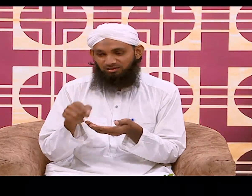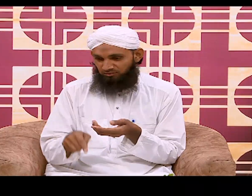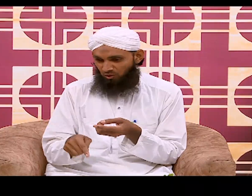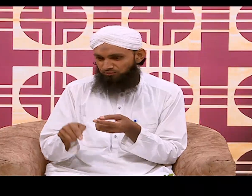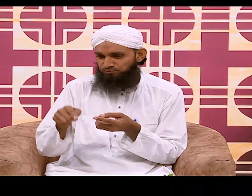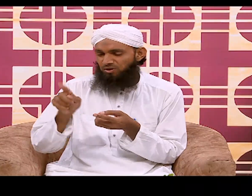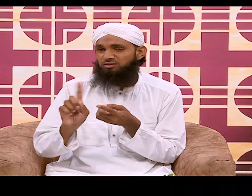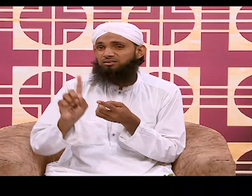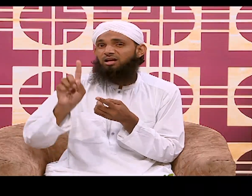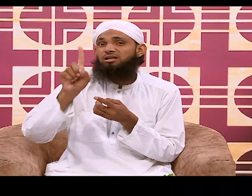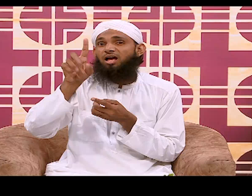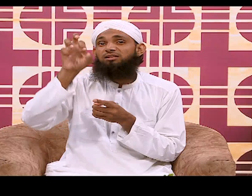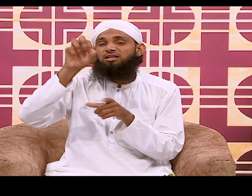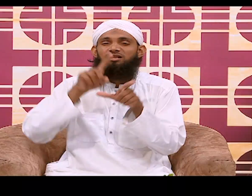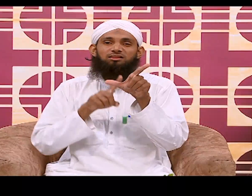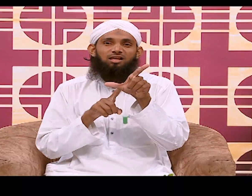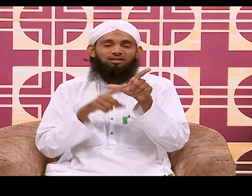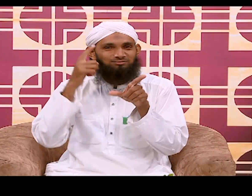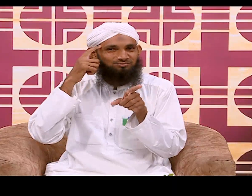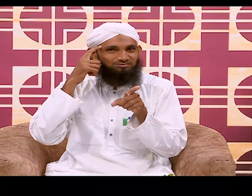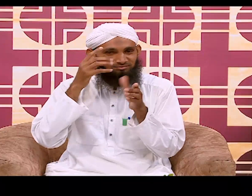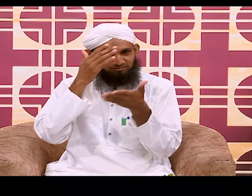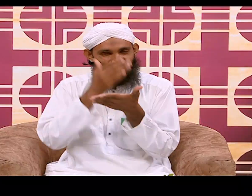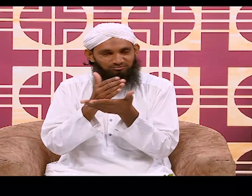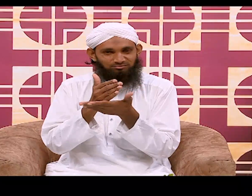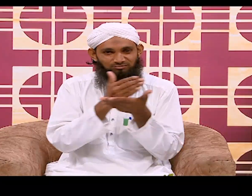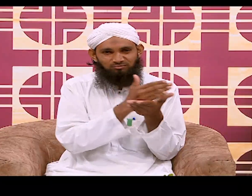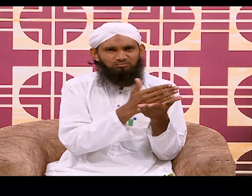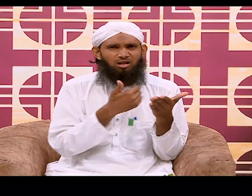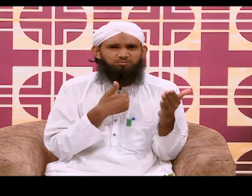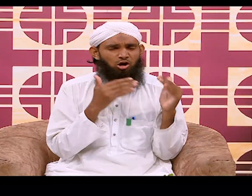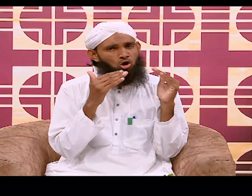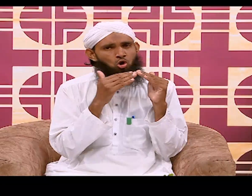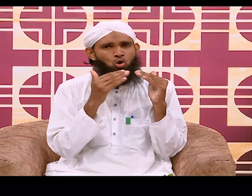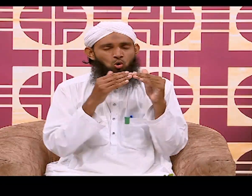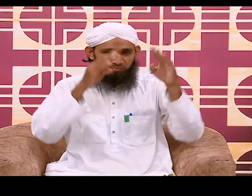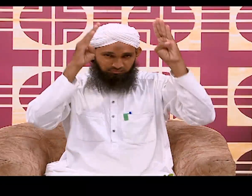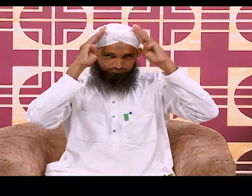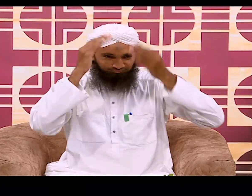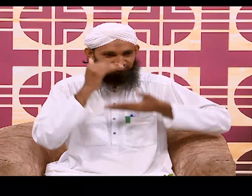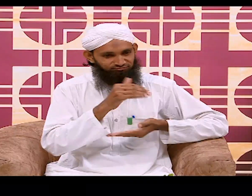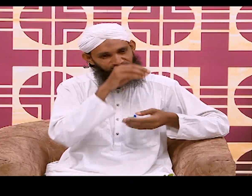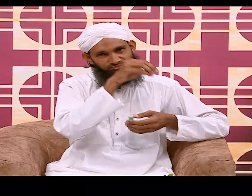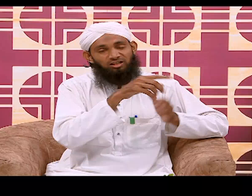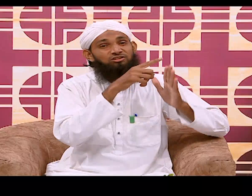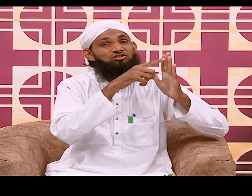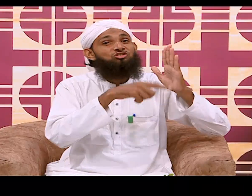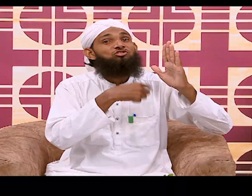کر 18 سال تک، اس عرصے میں آپ اپنے آبائی وطن جیلان میں تشریف فرما رہے، یہیں آپ نے